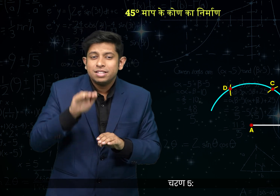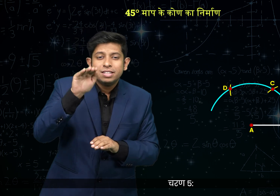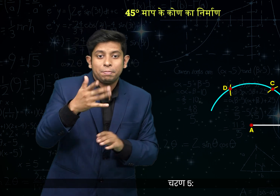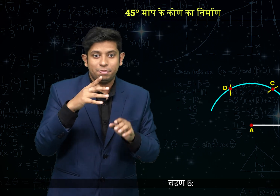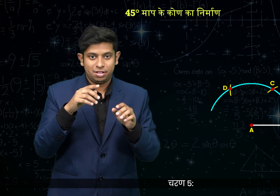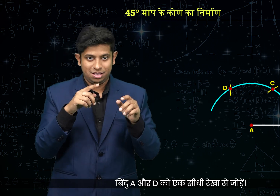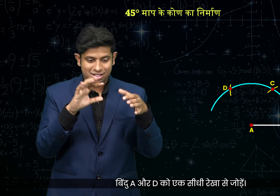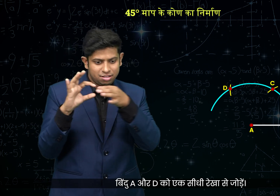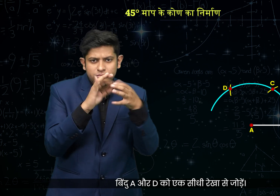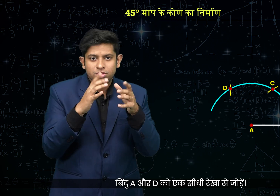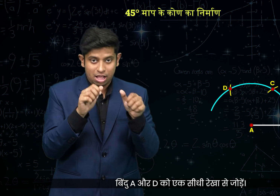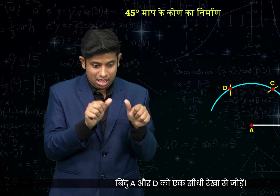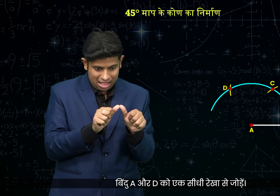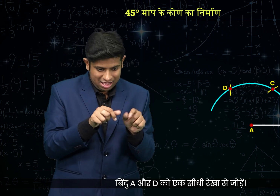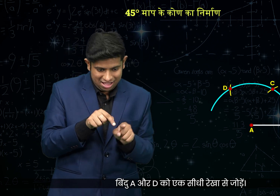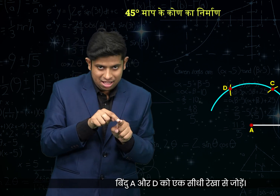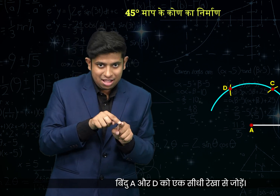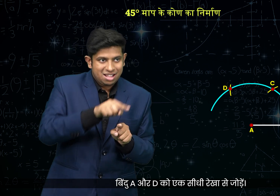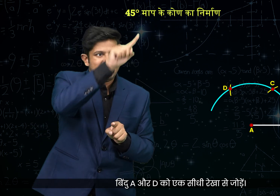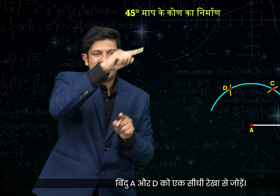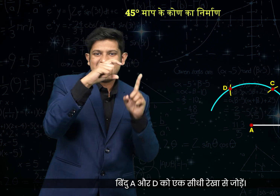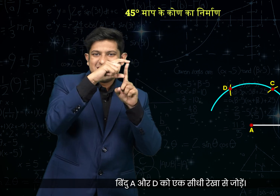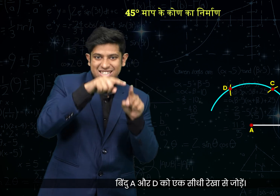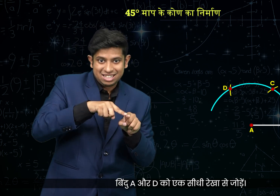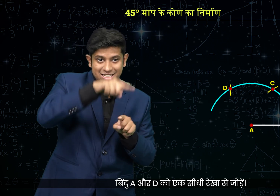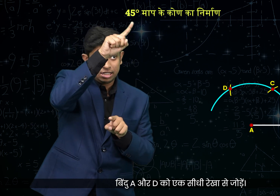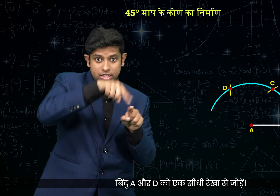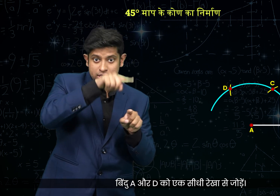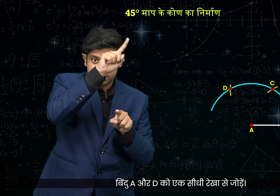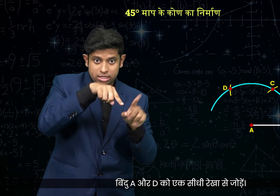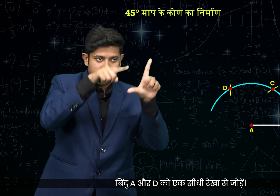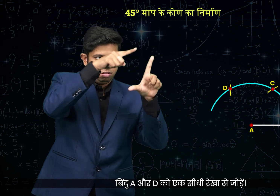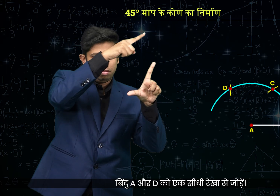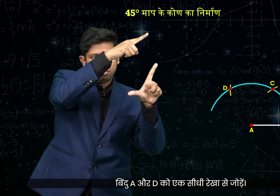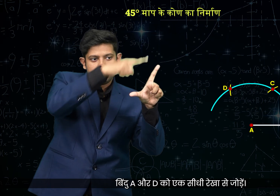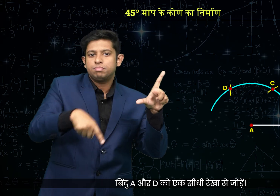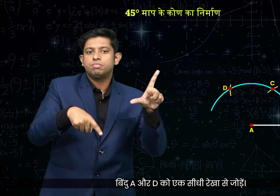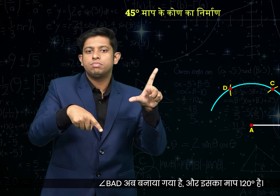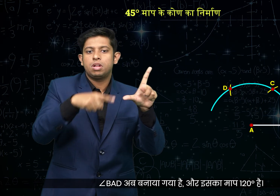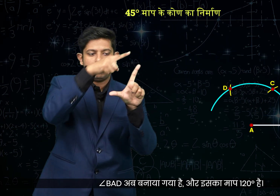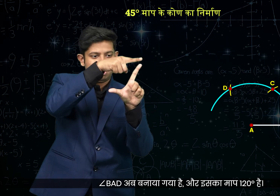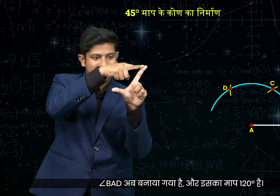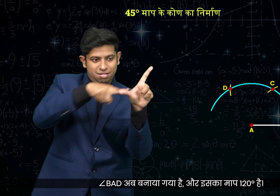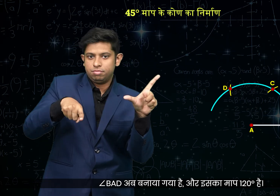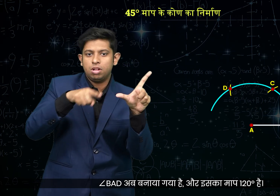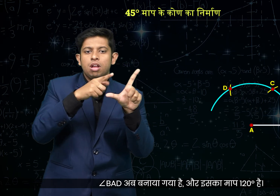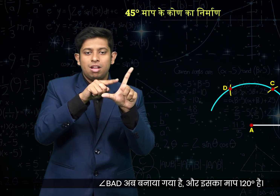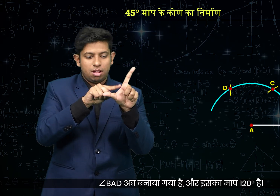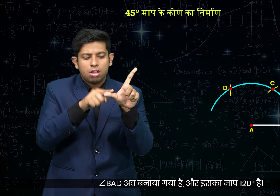चरण 5: बिंदु A और D को एक सीधी रेखा से जोड़े।